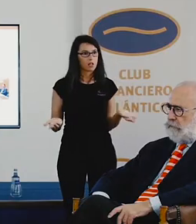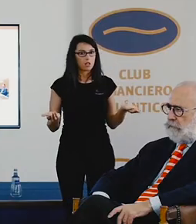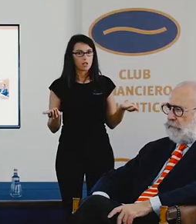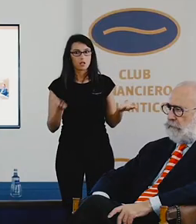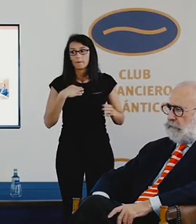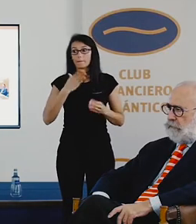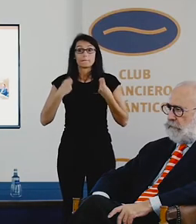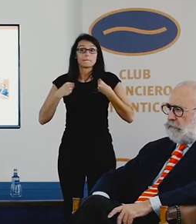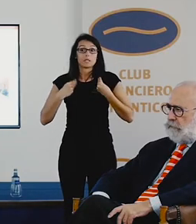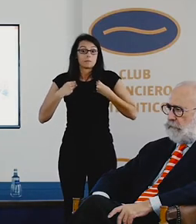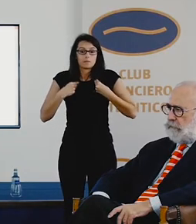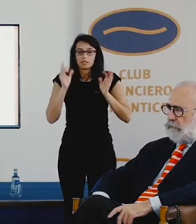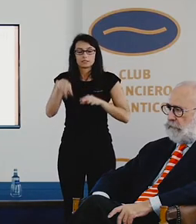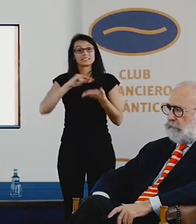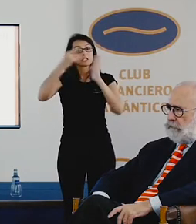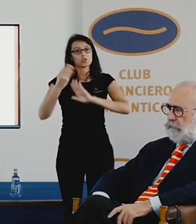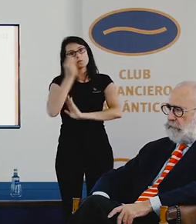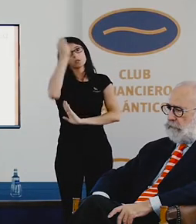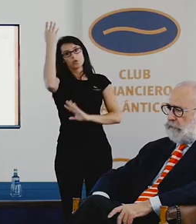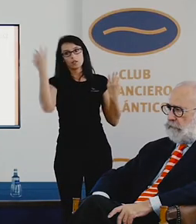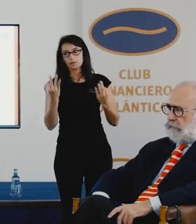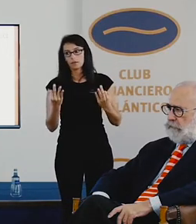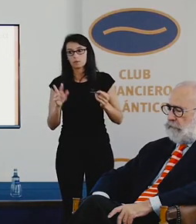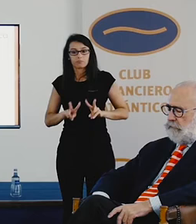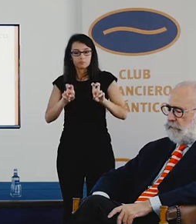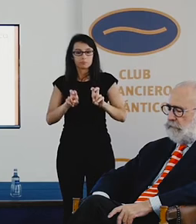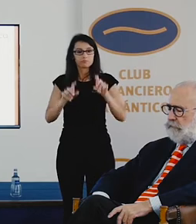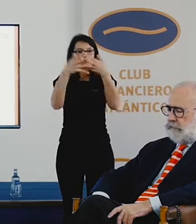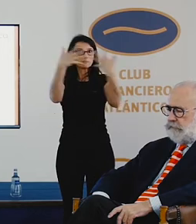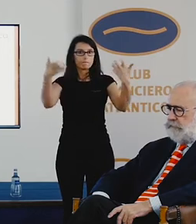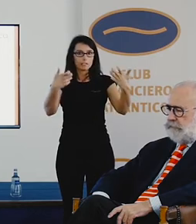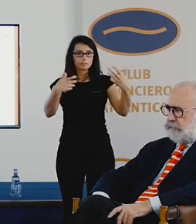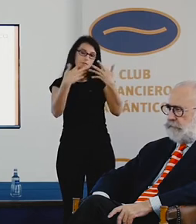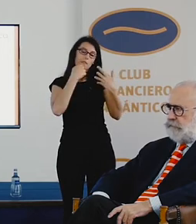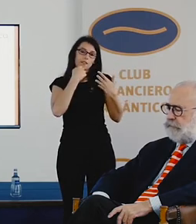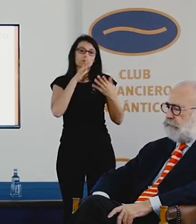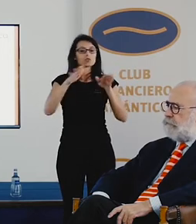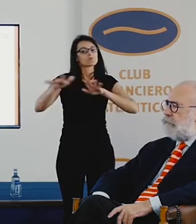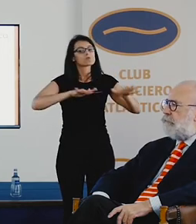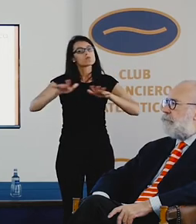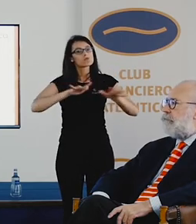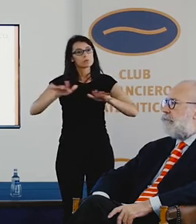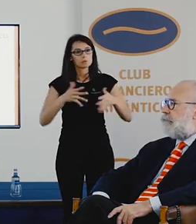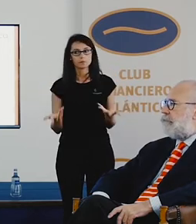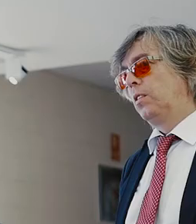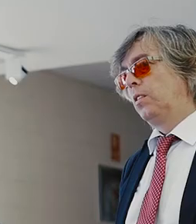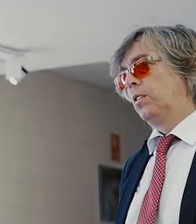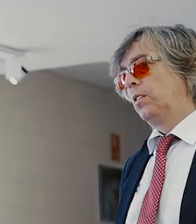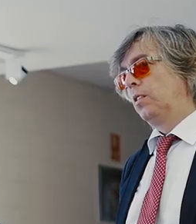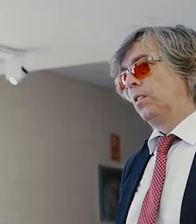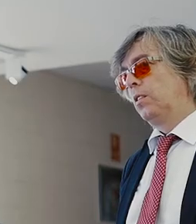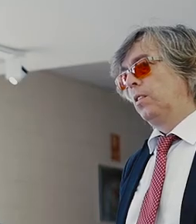Y la vida es para vivirla y la tecnología para mejorarla. Eso es nuestro principio, con eso nos movemos y por eso nos movemos con lo que llamamos responsabilidad